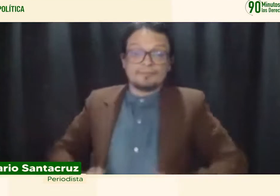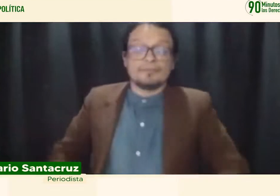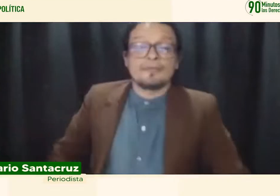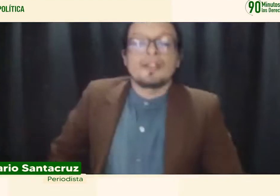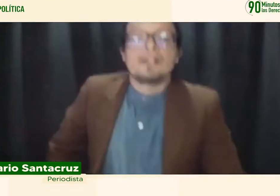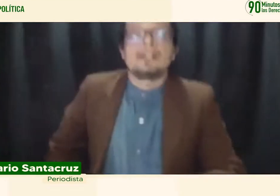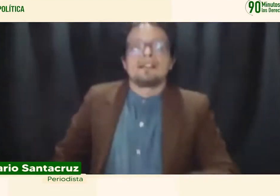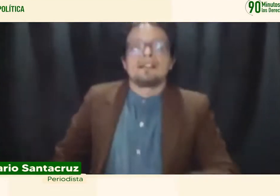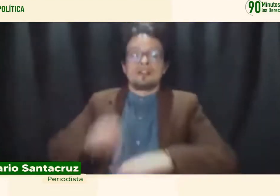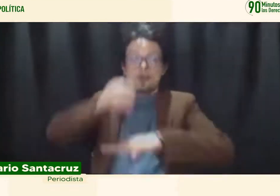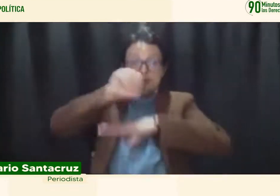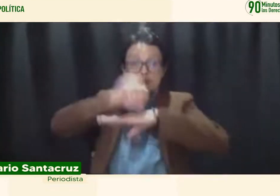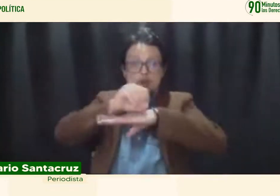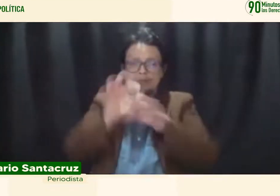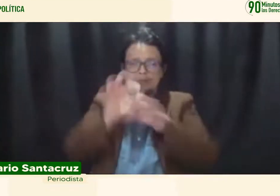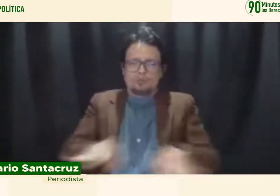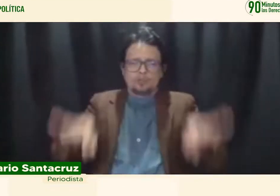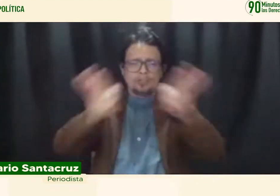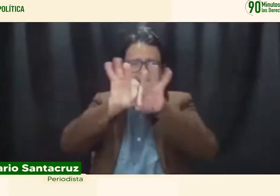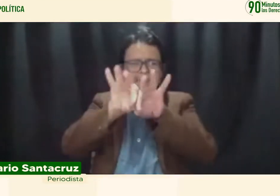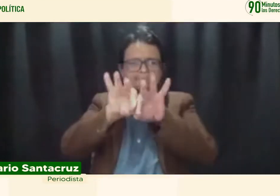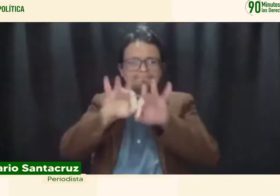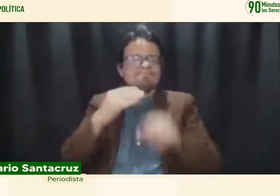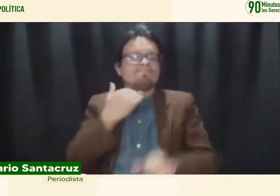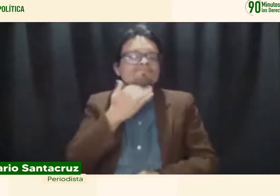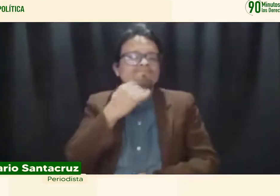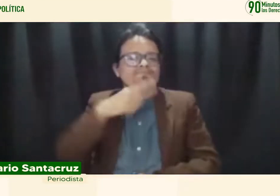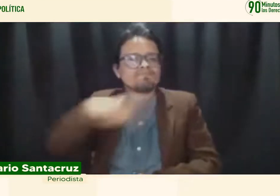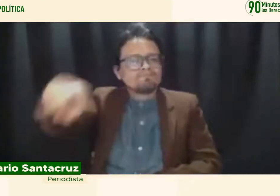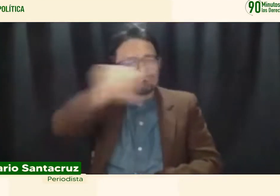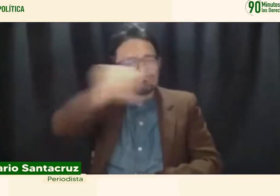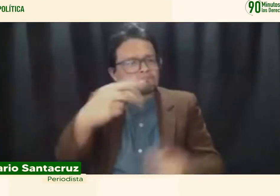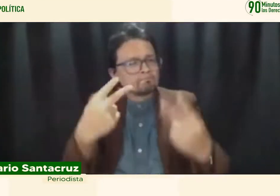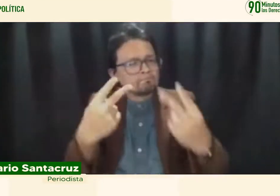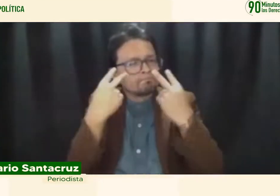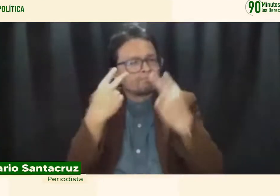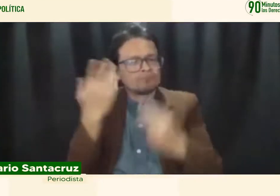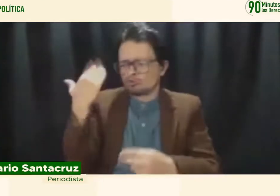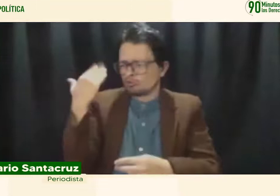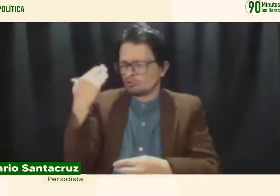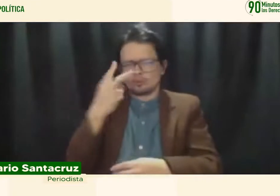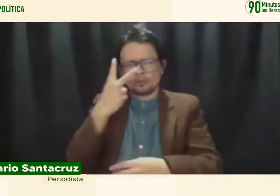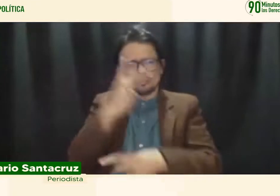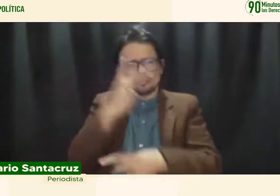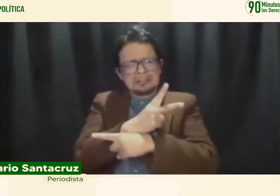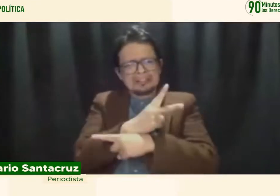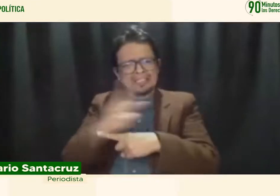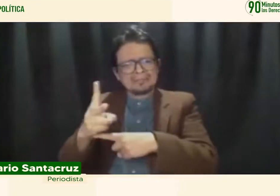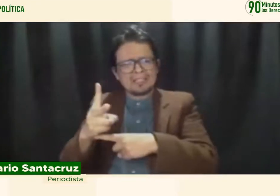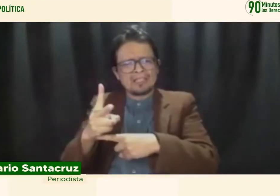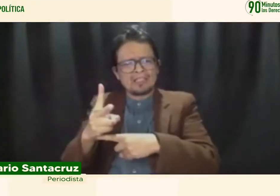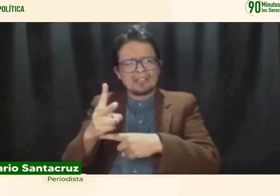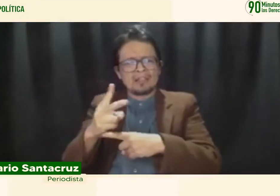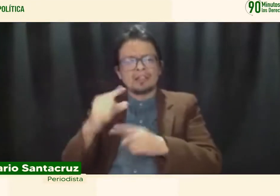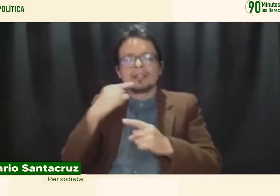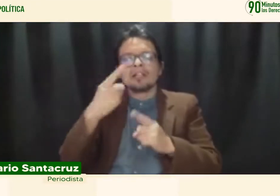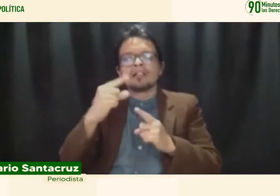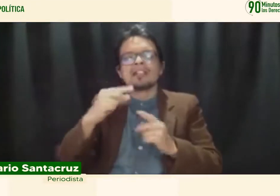muy bien cuando hablamos de una organización es muy importante no sé si ustedes saben y